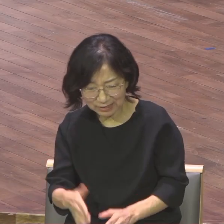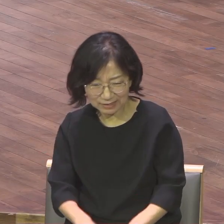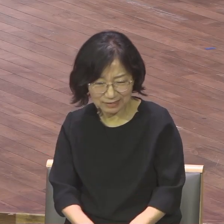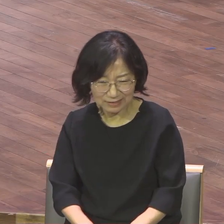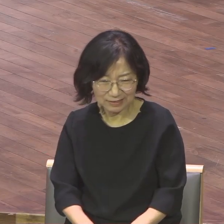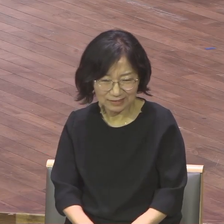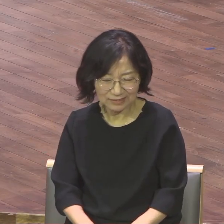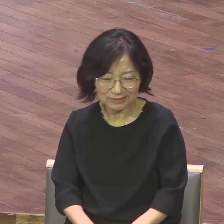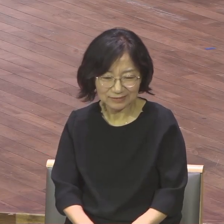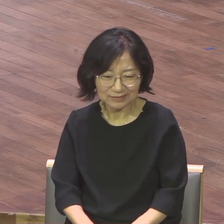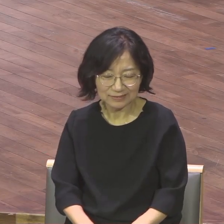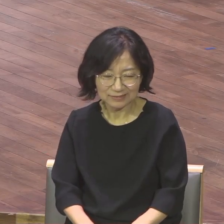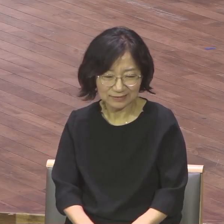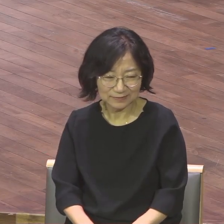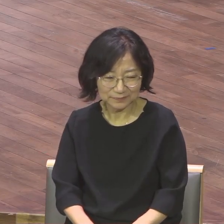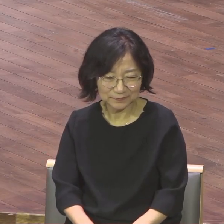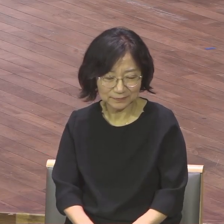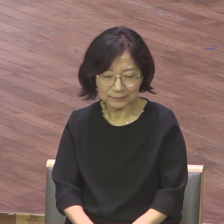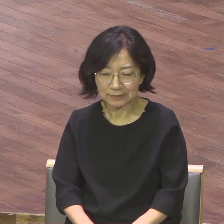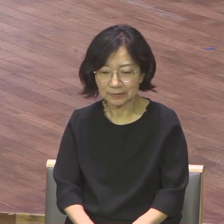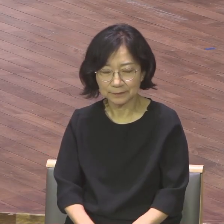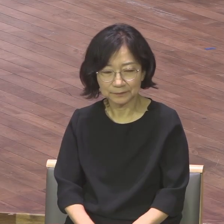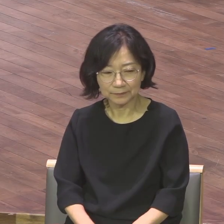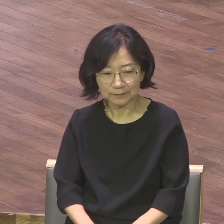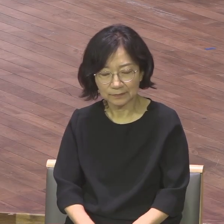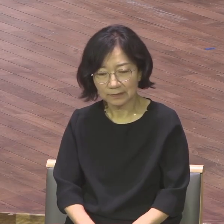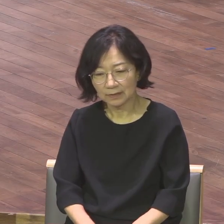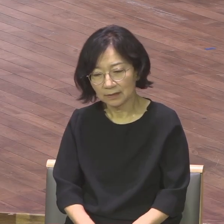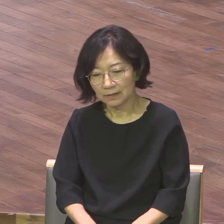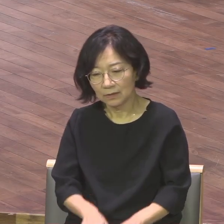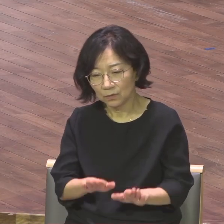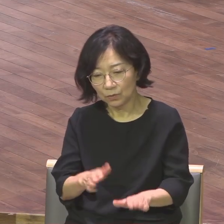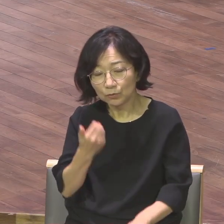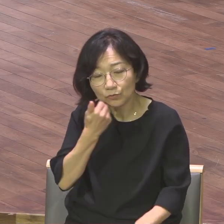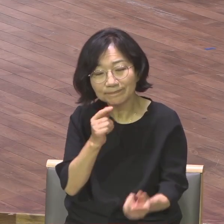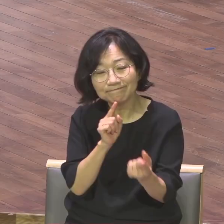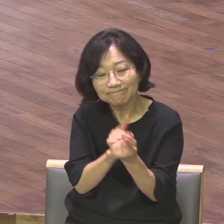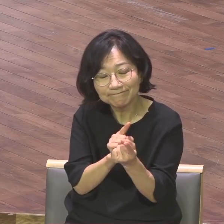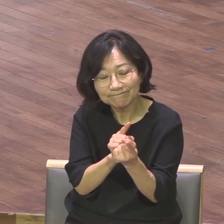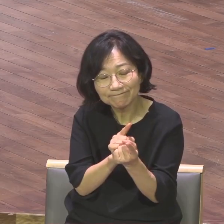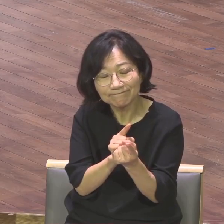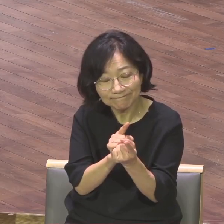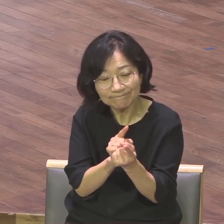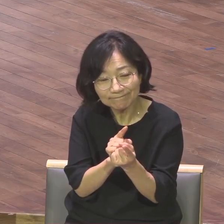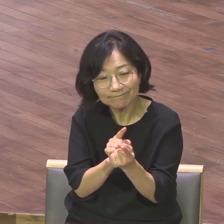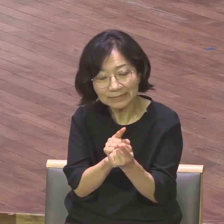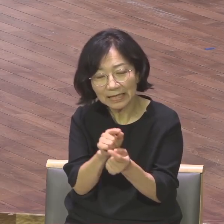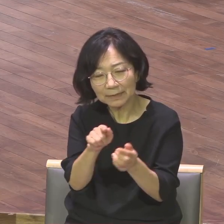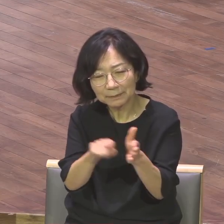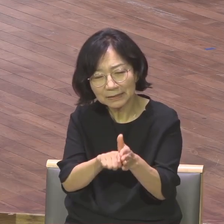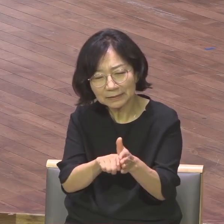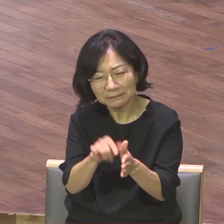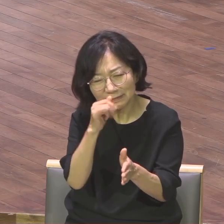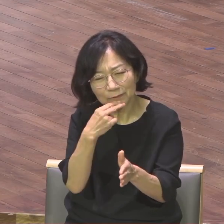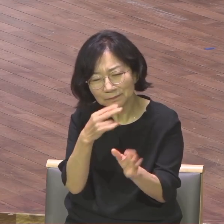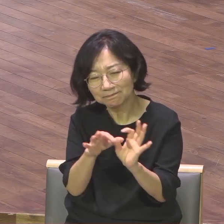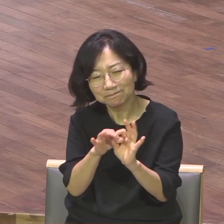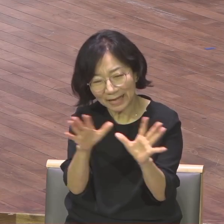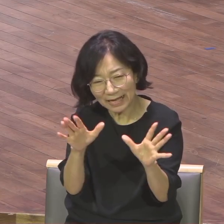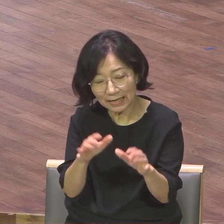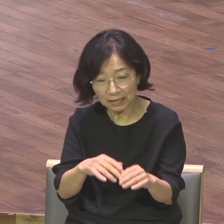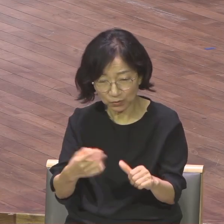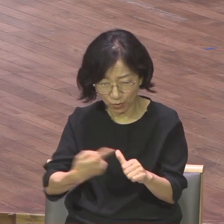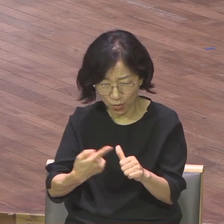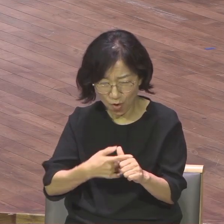우연이 아니라 하나님 계획했다라고 믿고 입을 벌려 말씀을 대언하시기 바랍니다. 믿든지 안 믿든지, 욕을